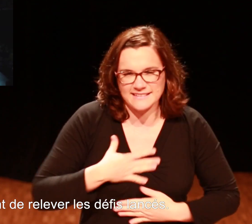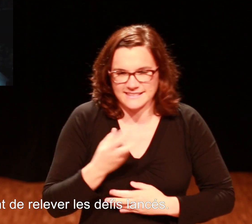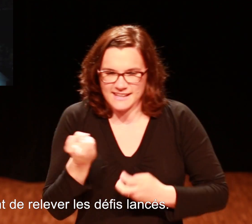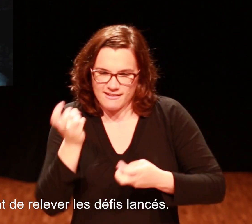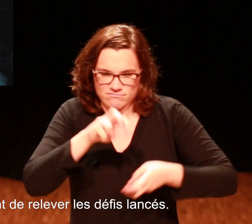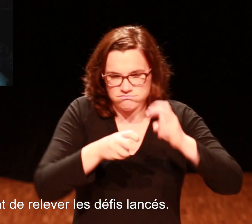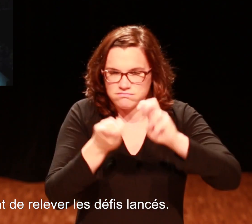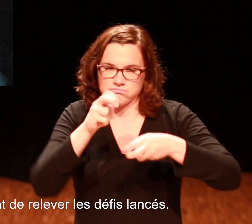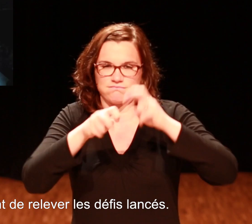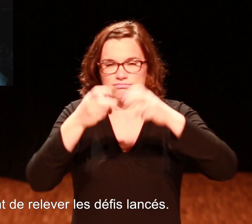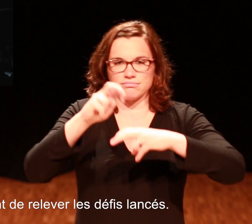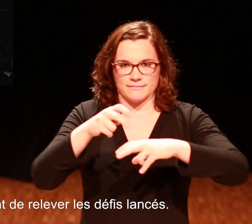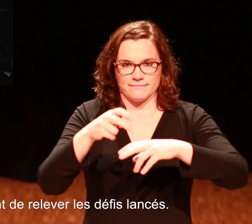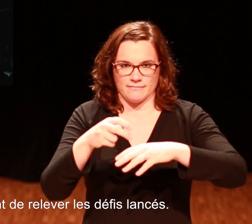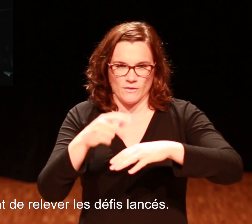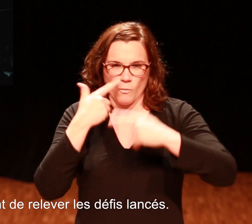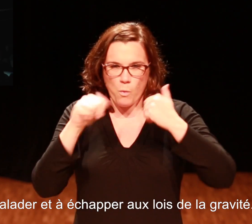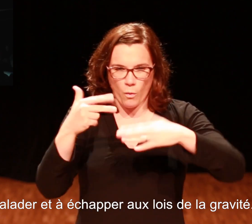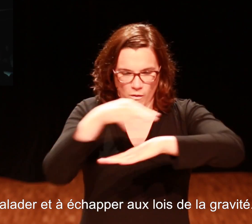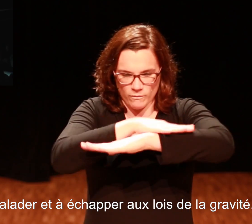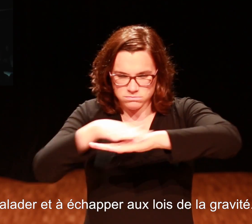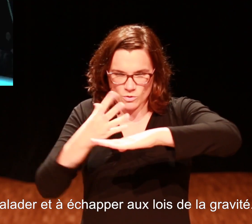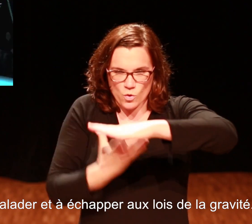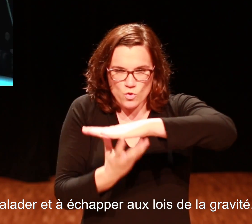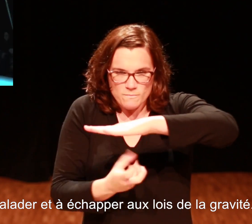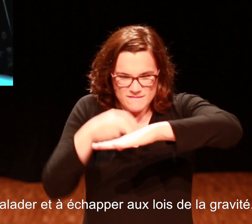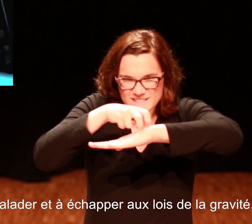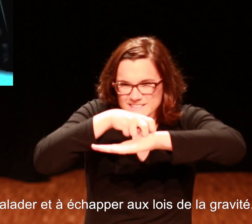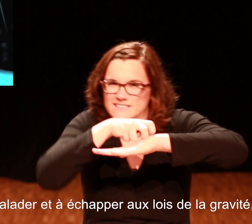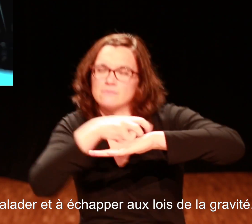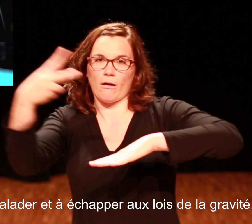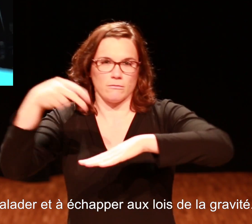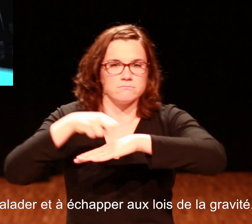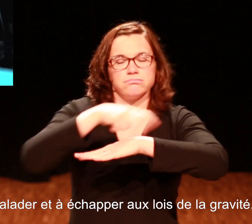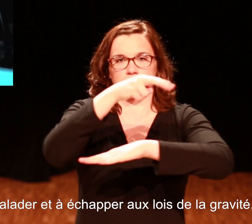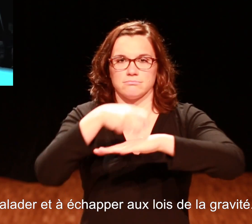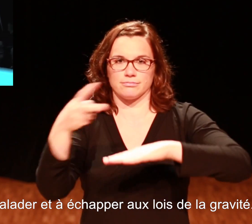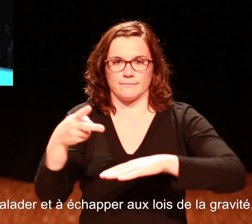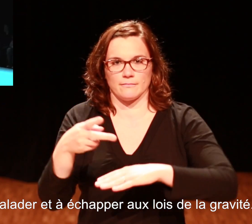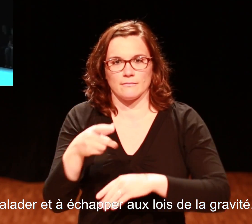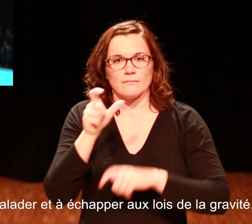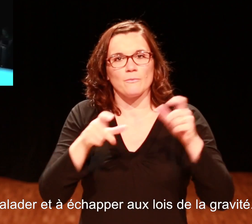de relever les défis lancés. Ils prennent plaisir à s'escalader et à échapper aux lois de la